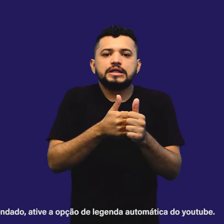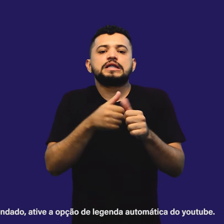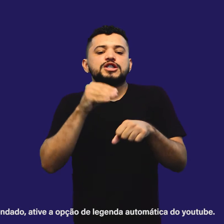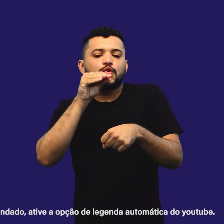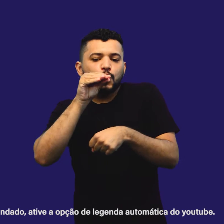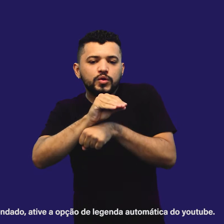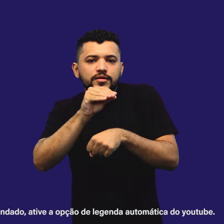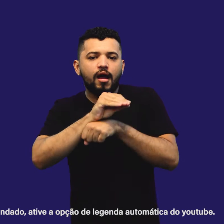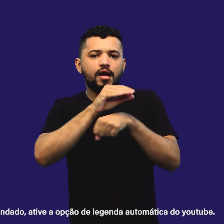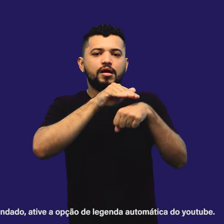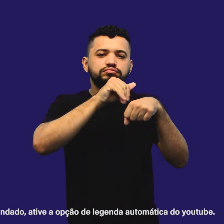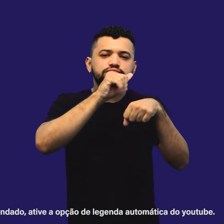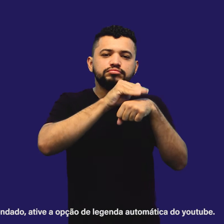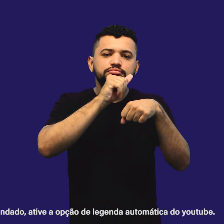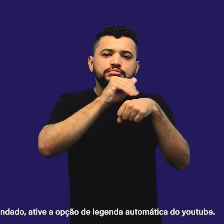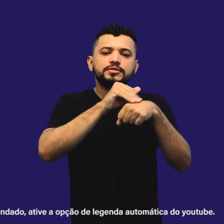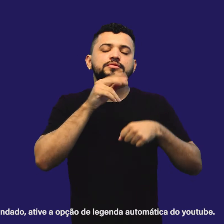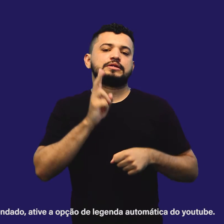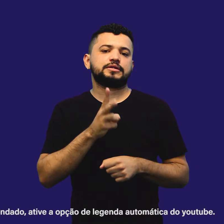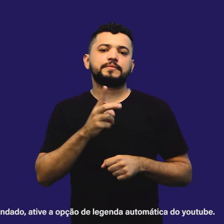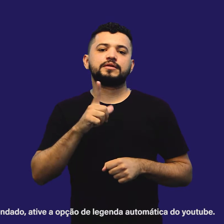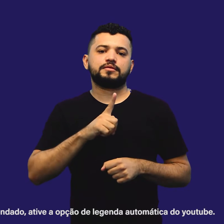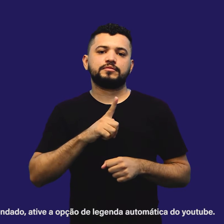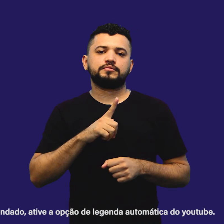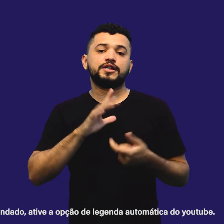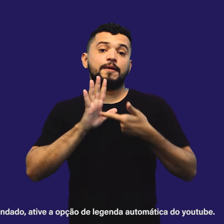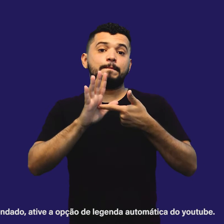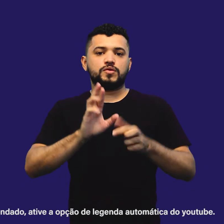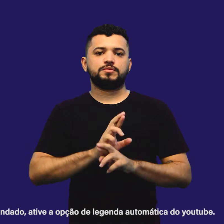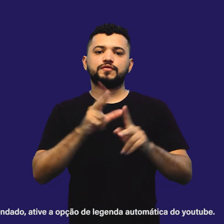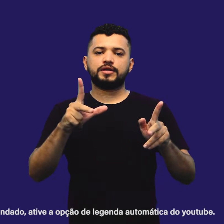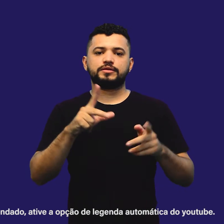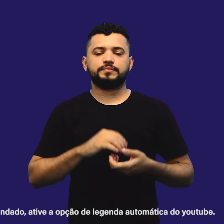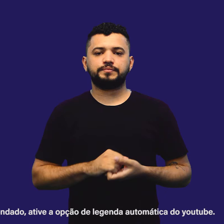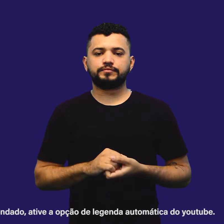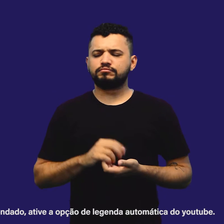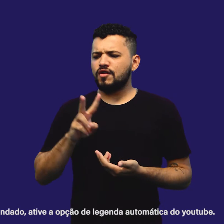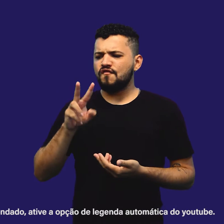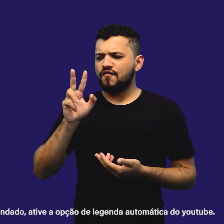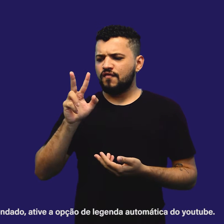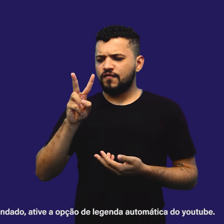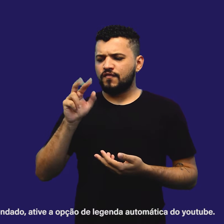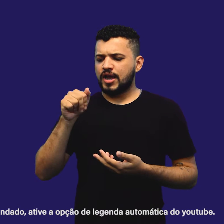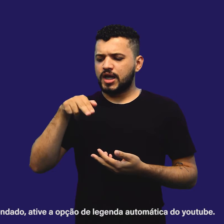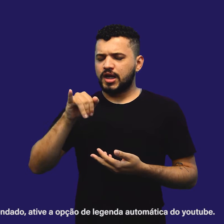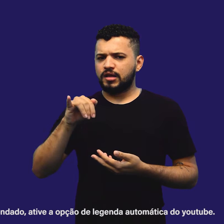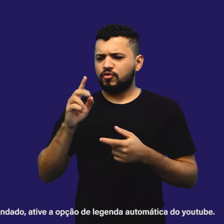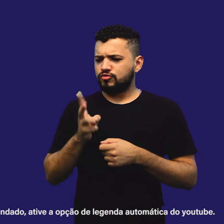esse carinho, é o que mais faz diferença. Vani, isso vai permanecer no